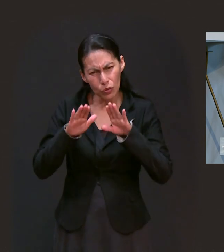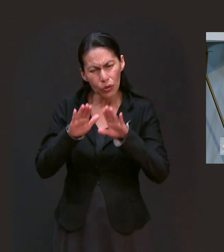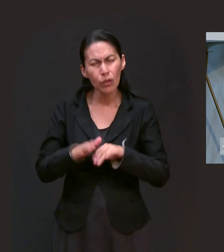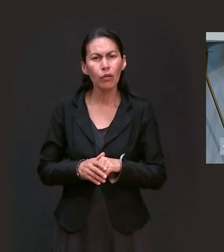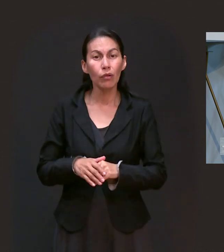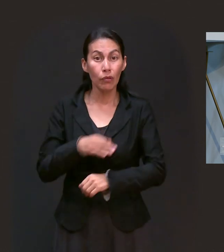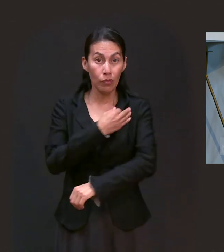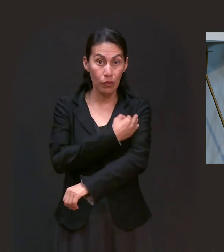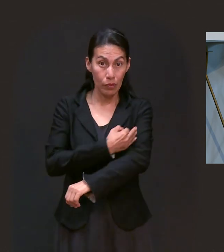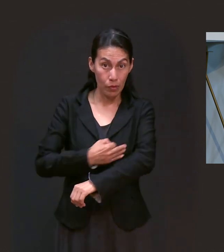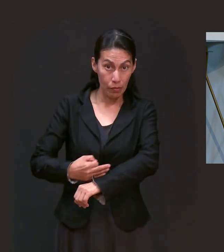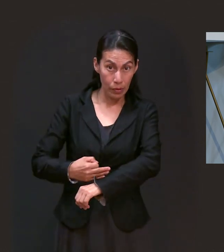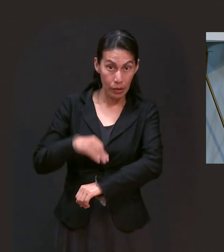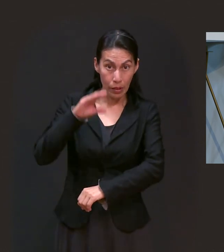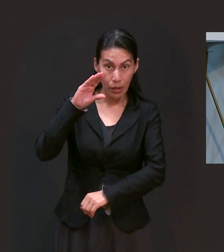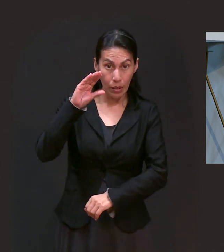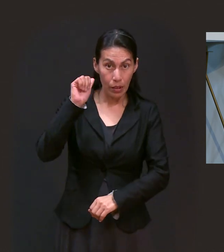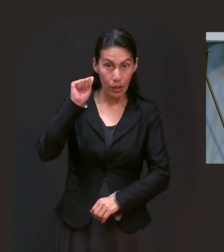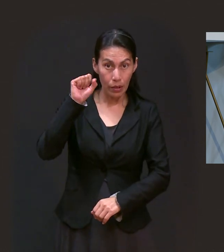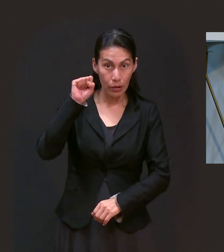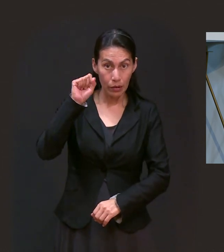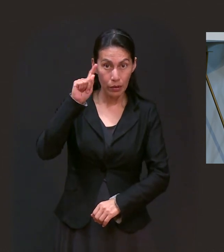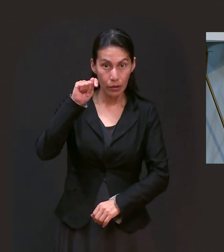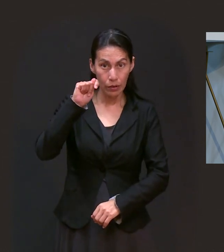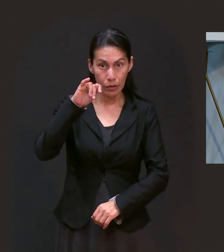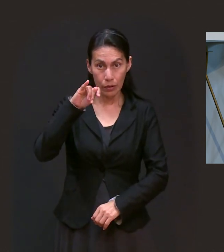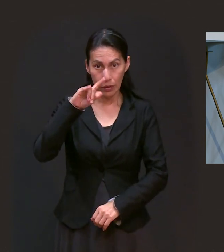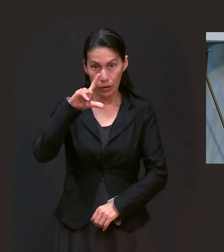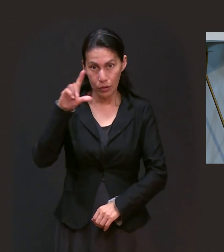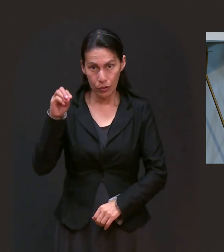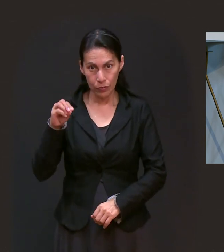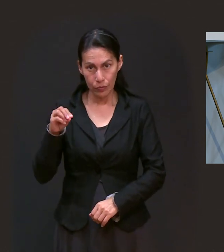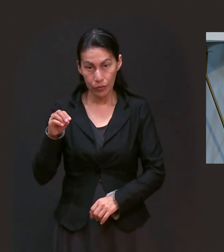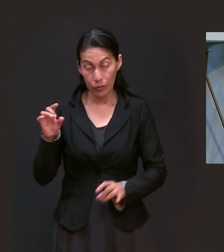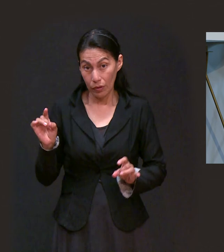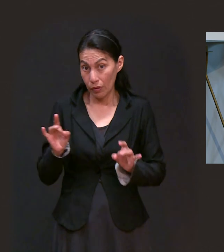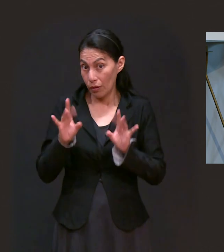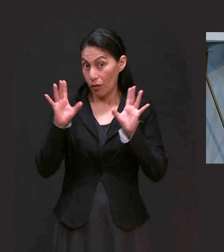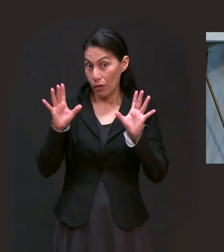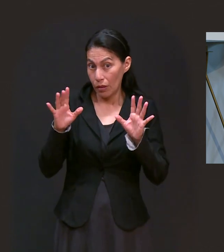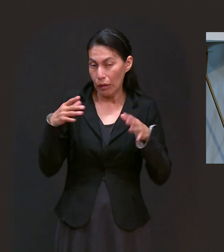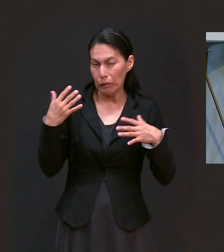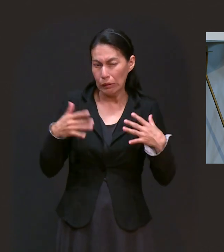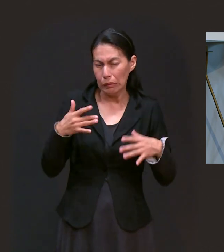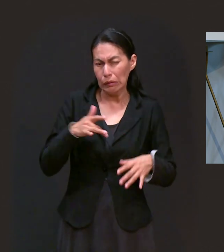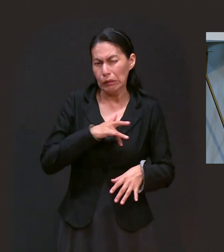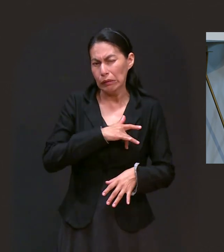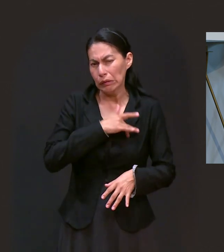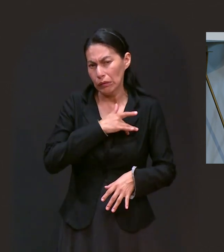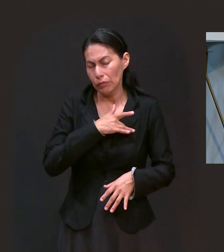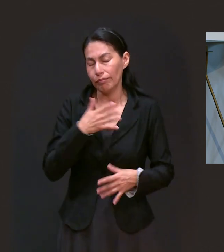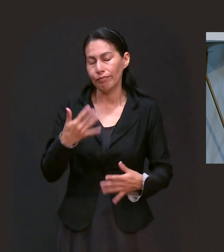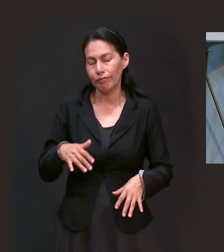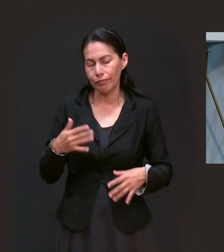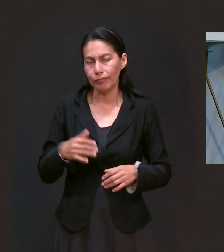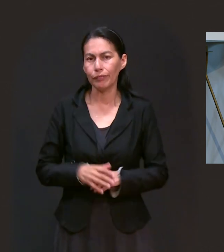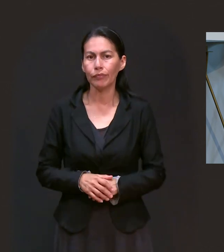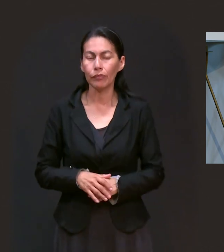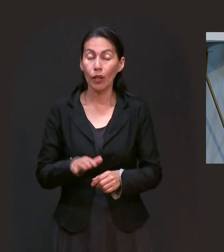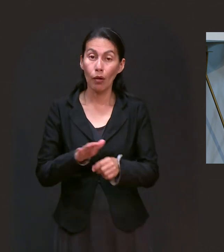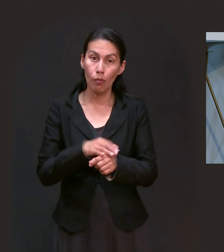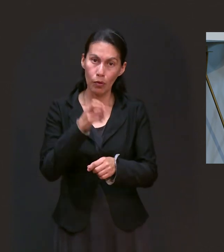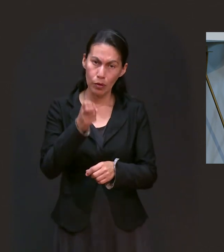no los olvidemos fue un asunto muy repentino doloroso y sentimos grandemente